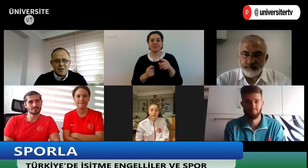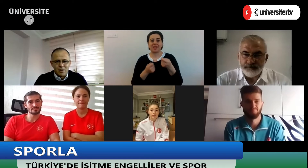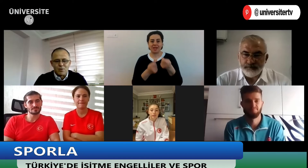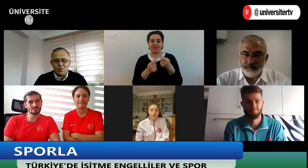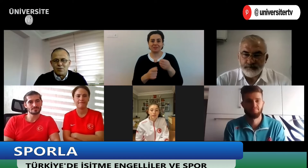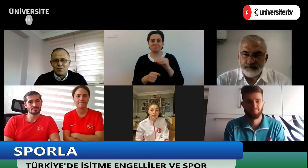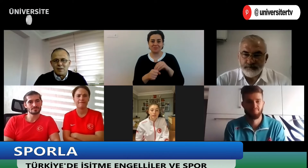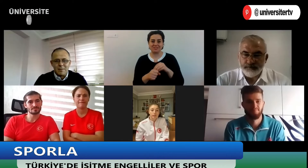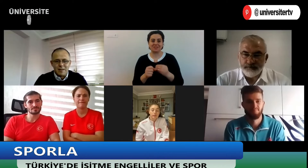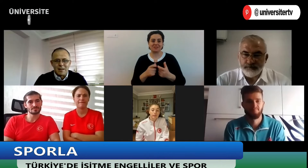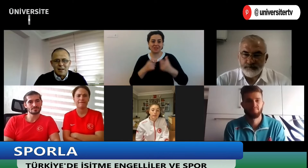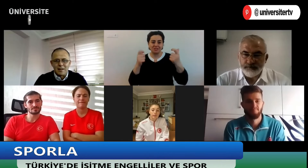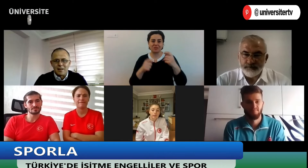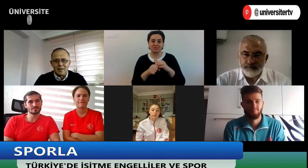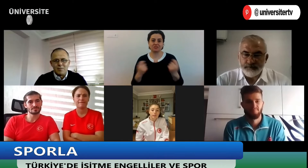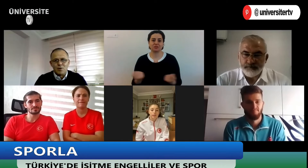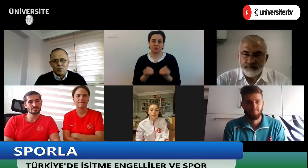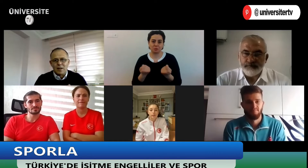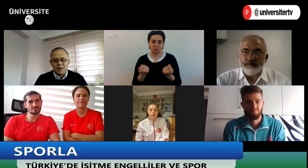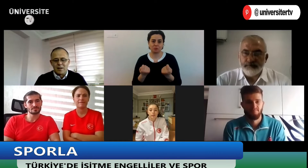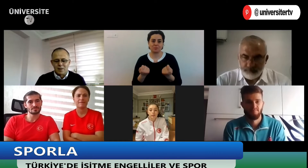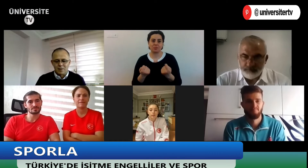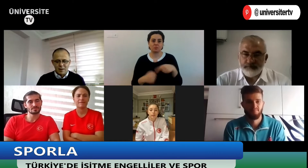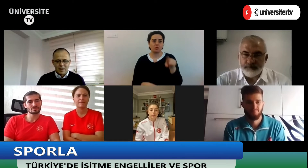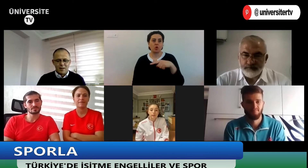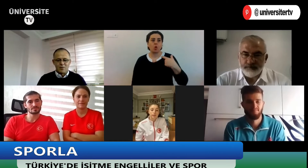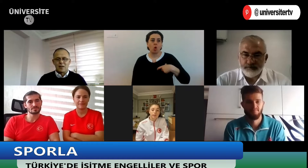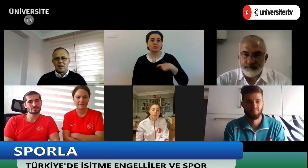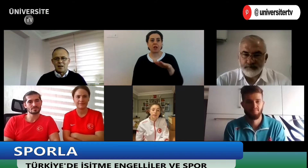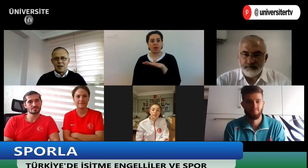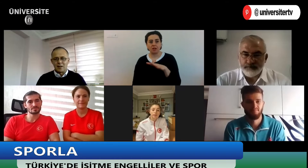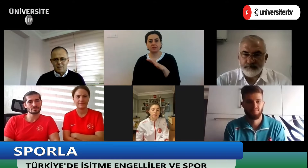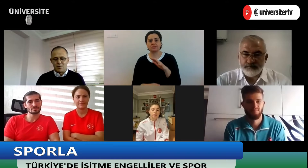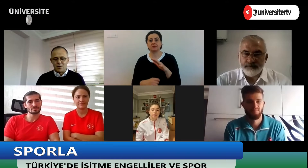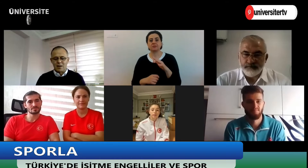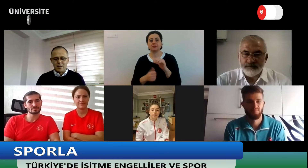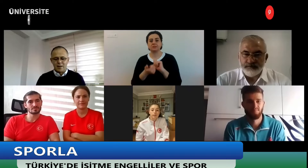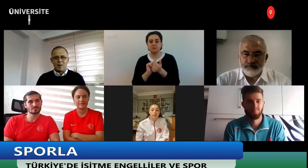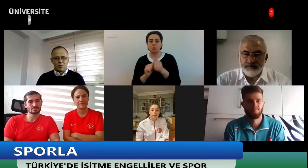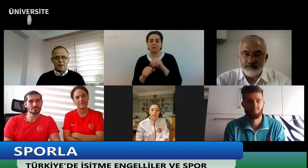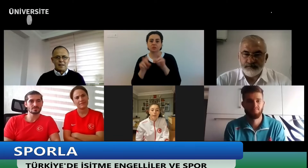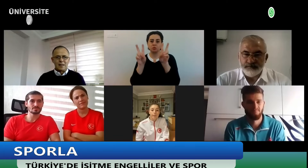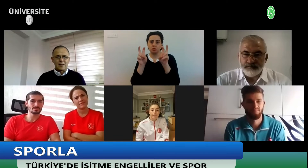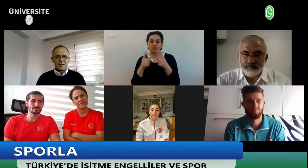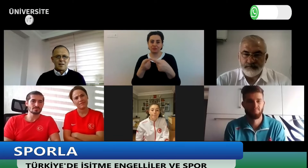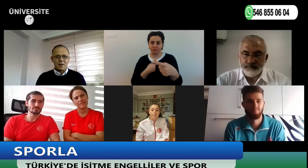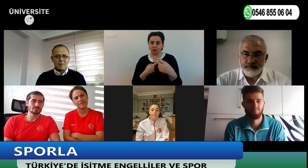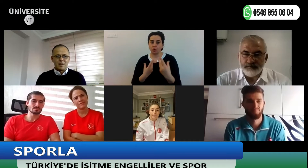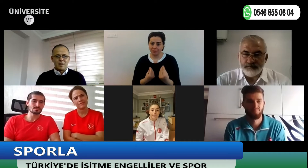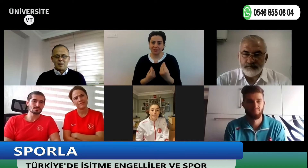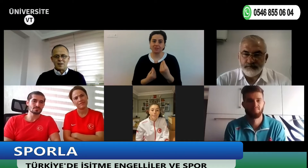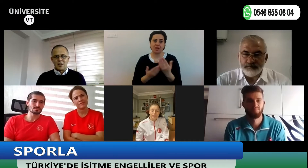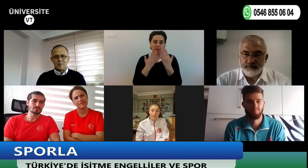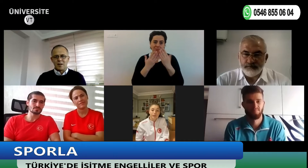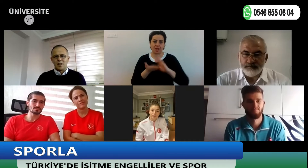vermeye çalışıyoruz. Elimizden geldiği kadar tabii ki çok özel alanlar bunlar. Özellikle engellerde spor özel alanlar. Bunlarla ilgili de çeşitli